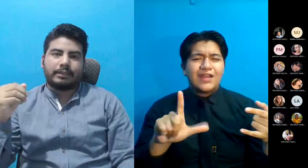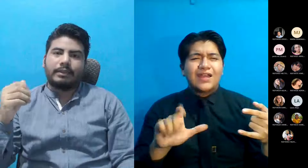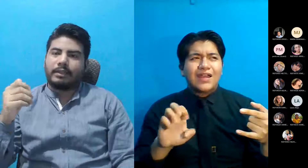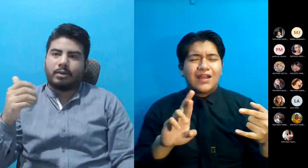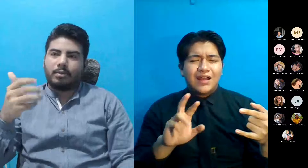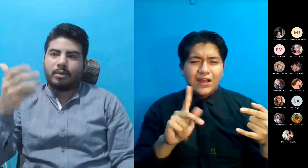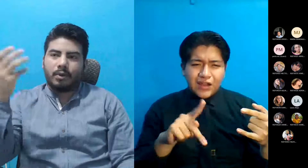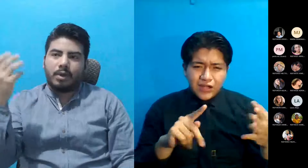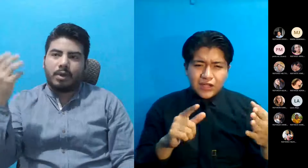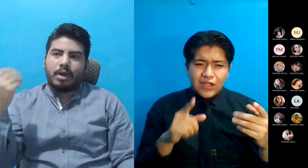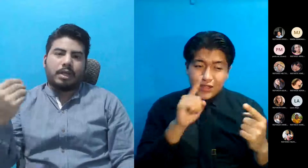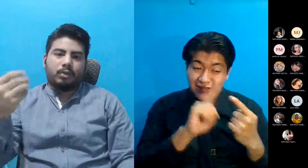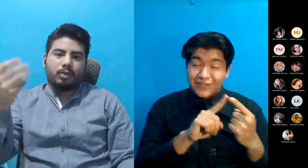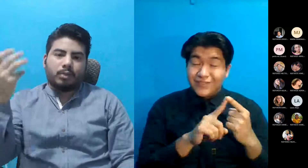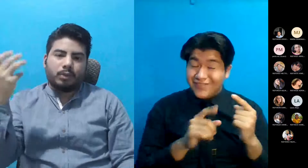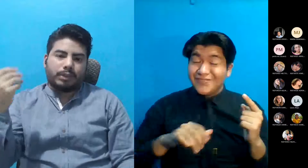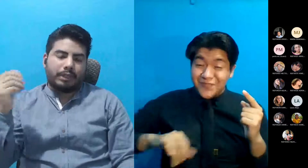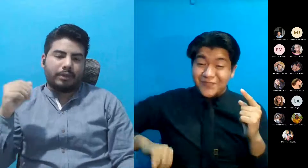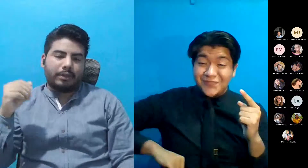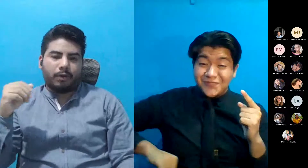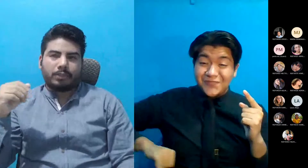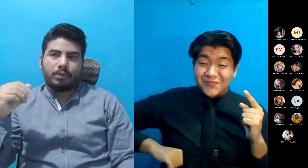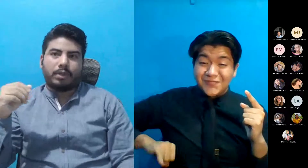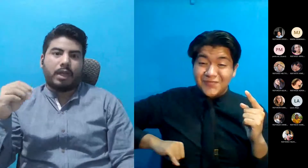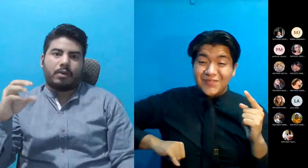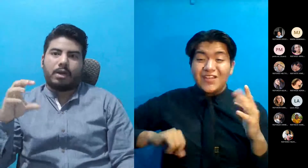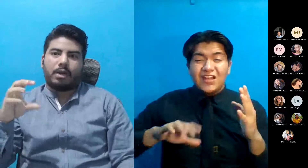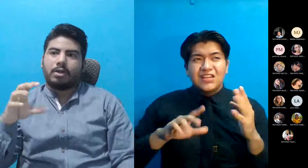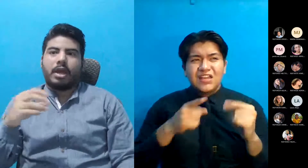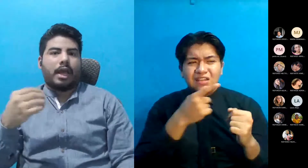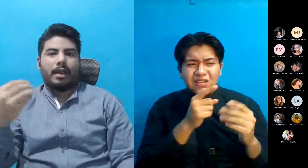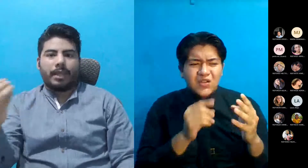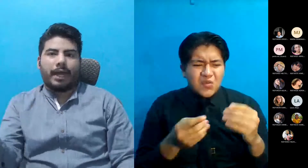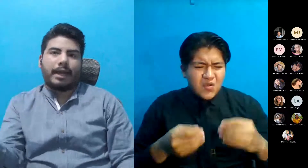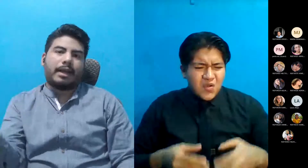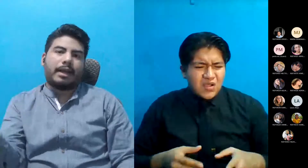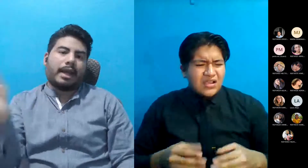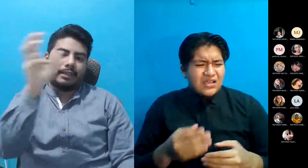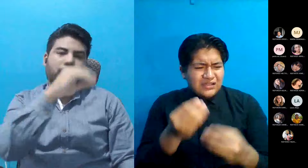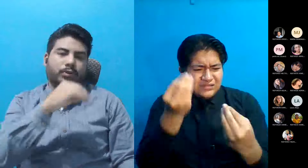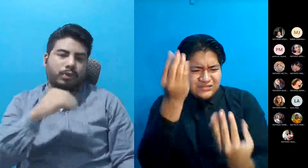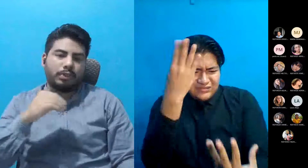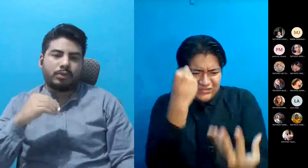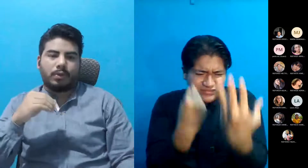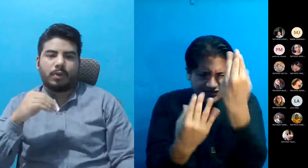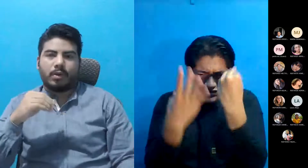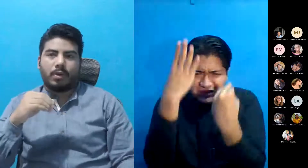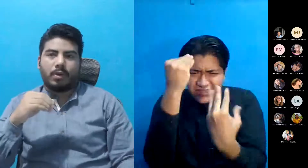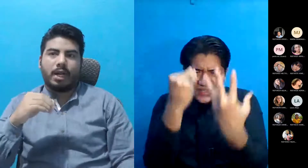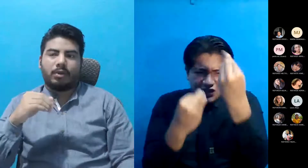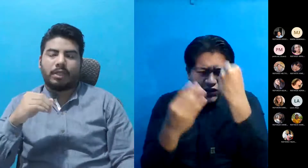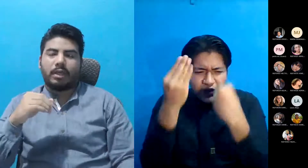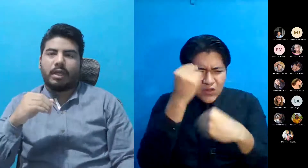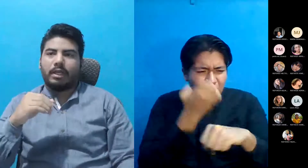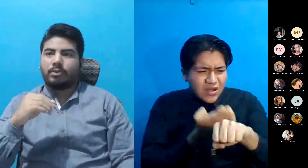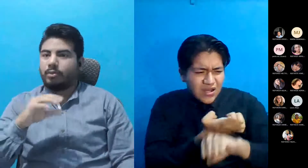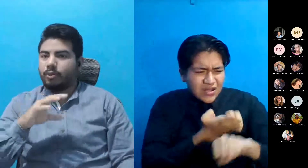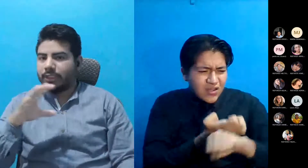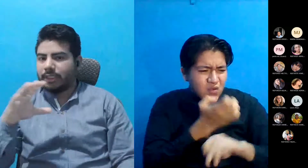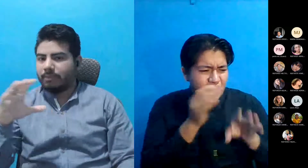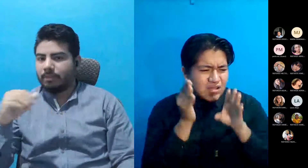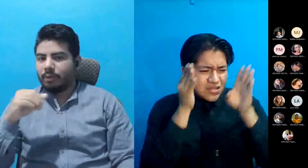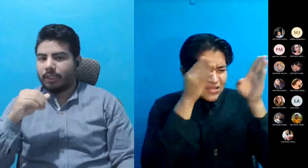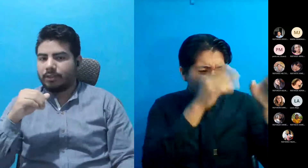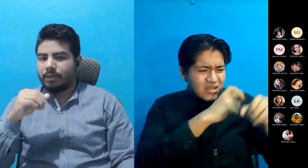bastante interesante, como tuvo cierta formación de la cual al viajar a Estados Unidos con Gallaudet